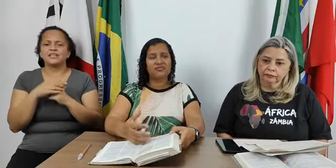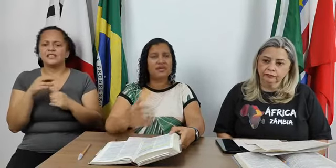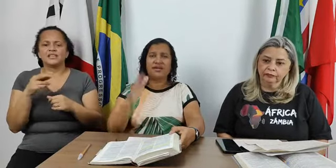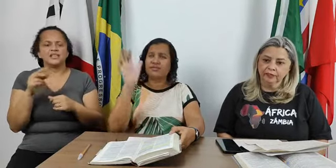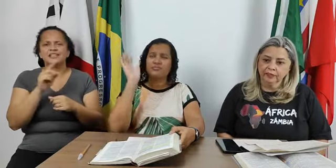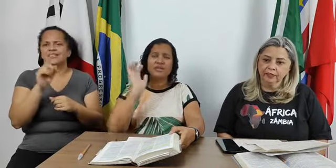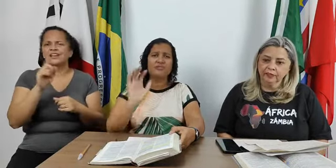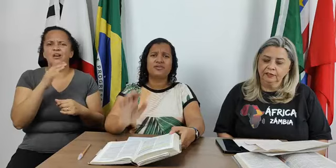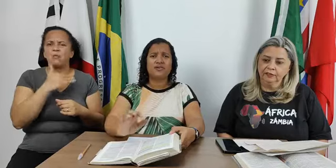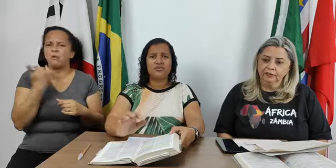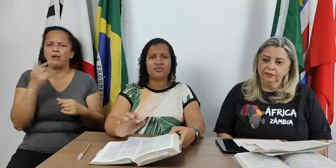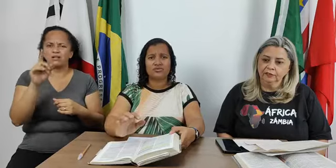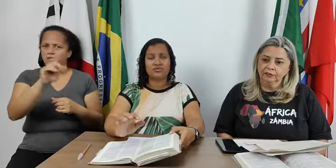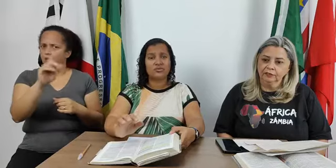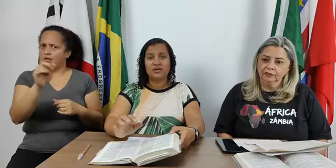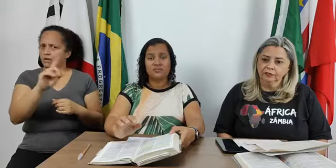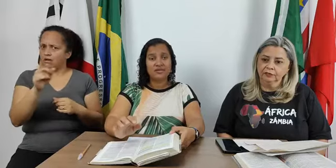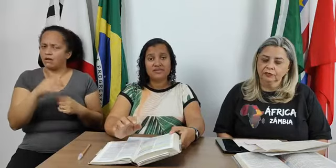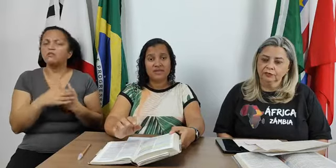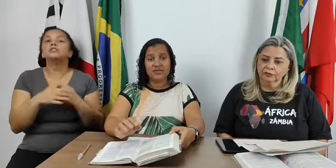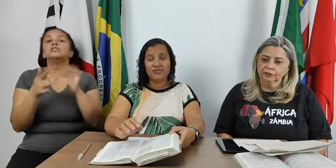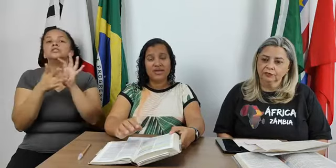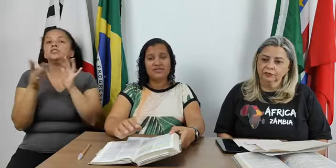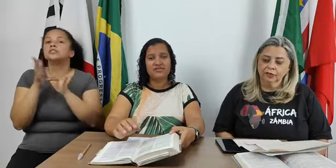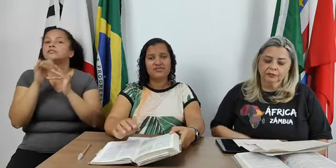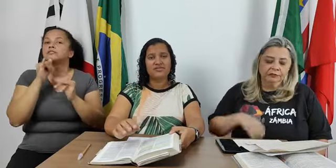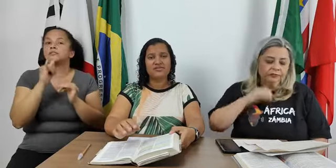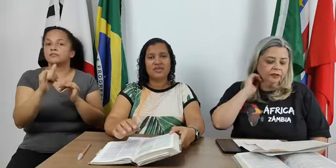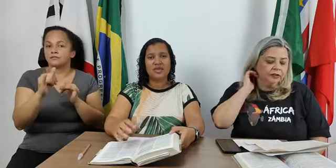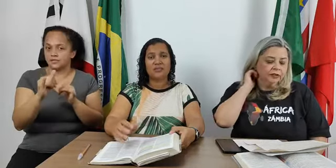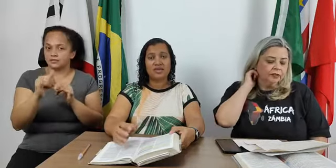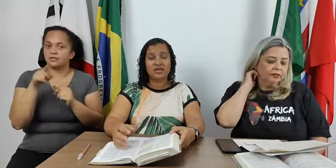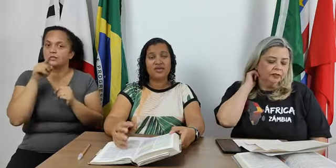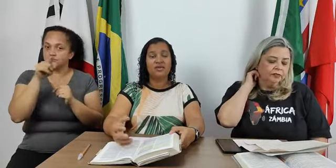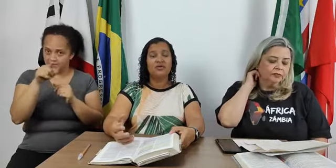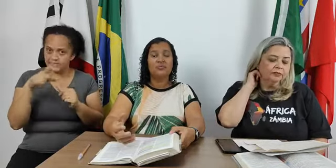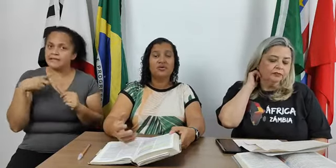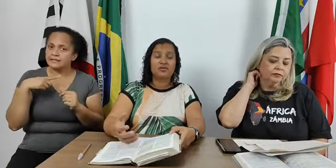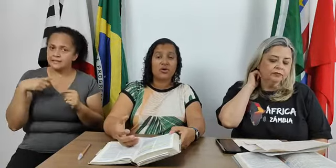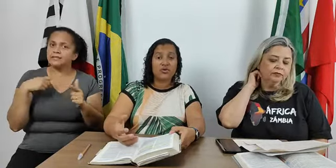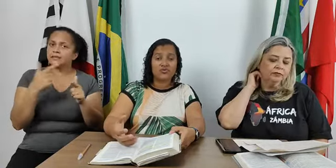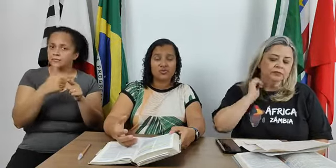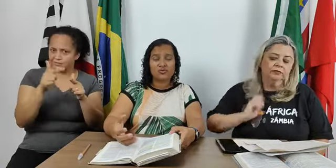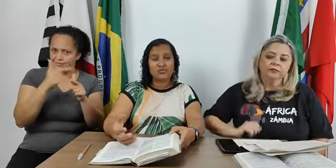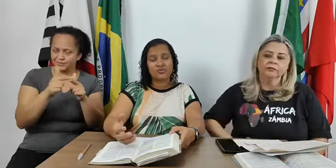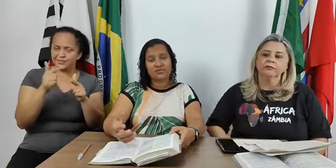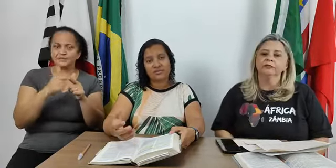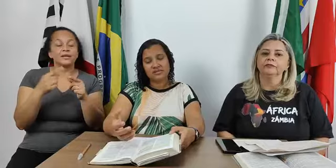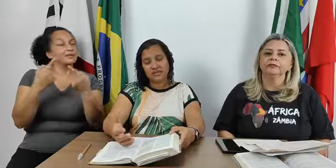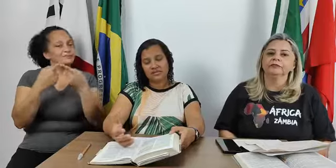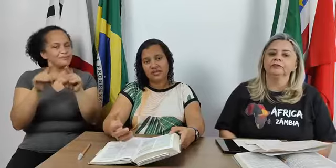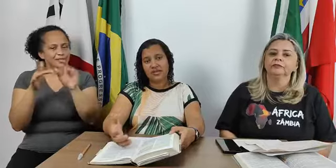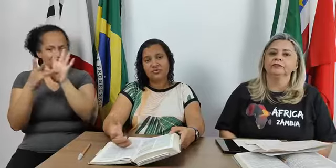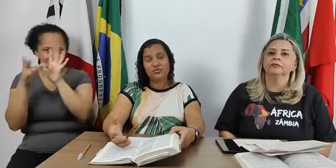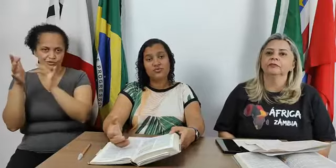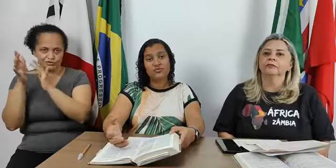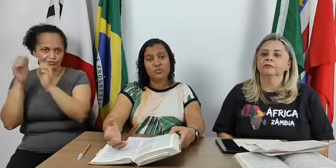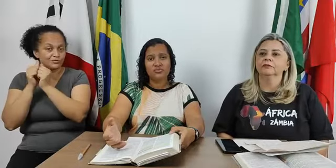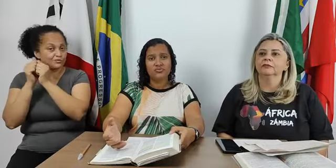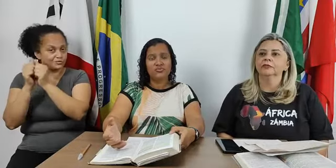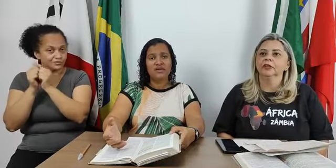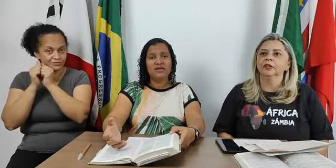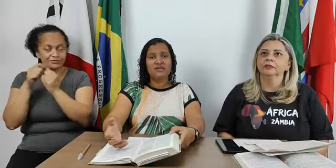abalado que você fala, me leva logo, Jesus. Mas não é isso que Jesus quer. Por quê? Porque nós somos sal da terra e